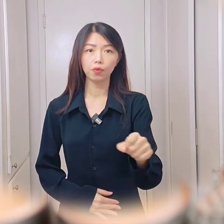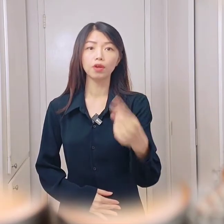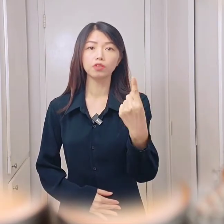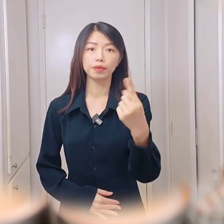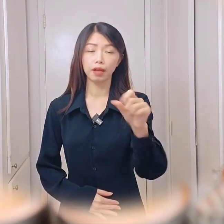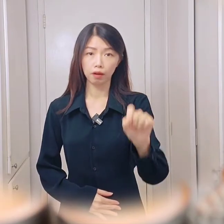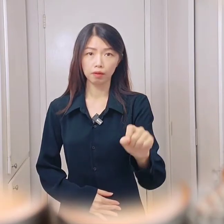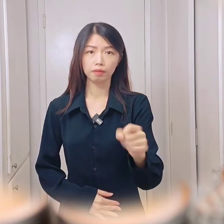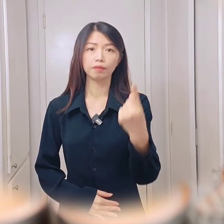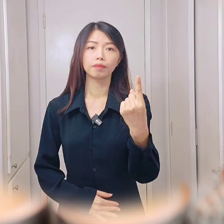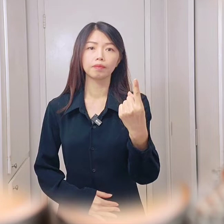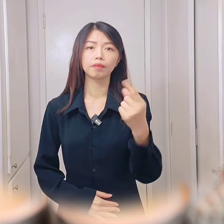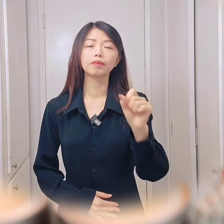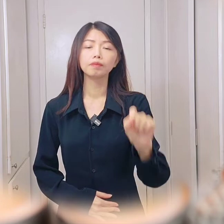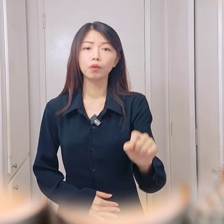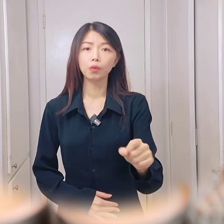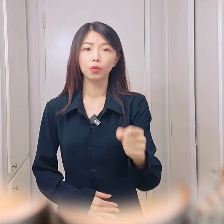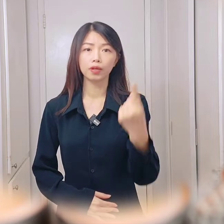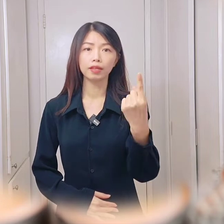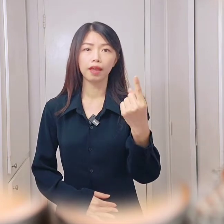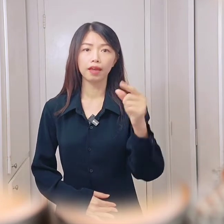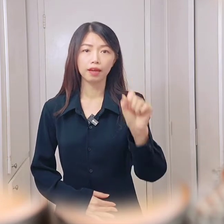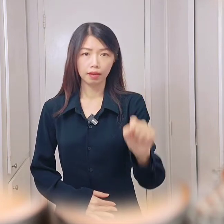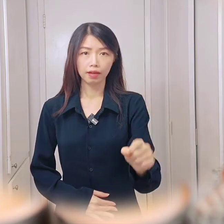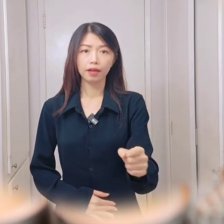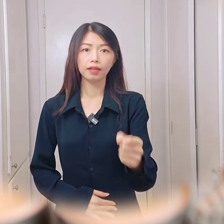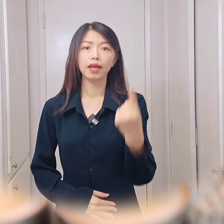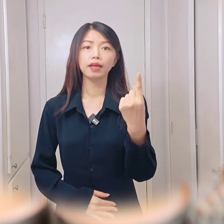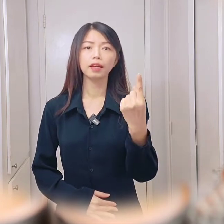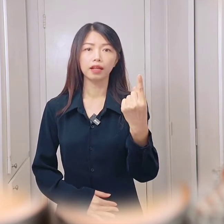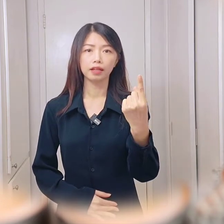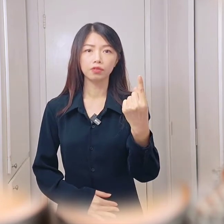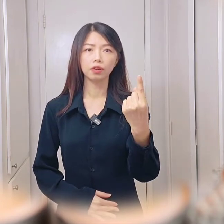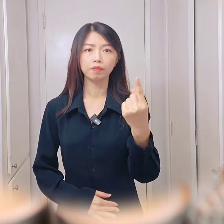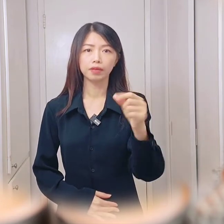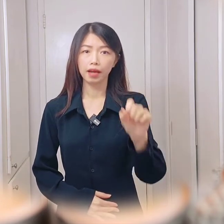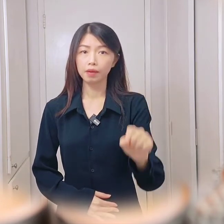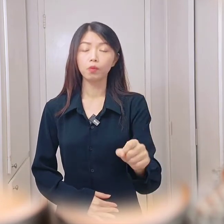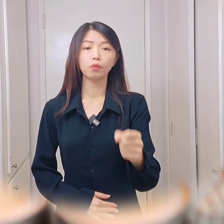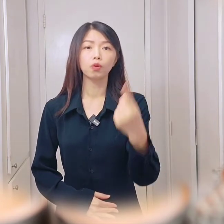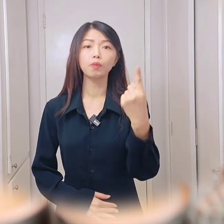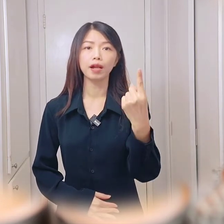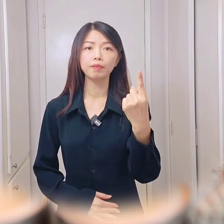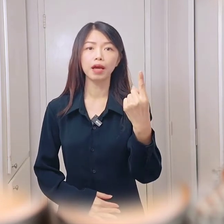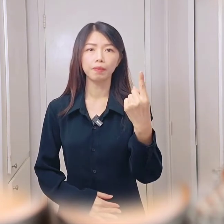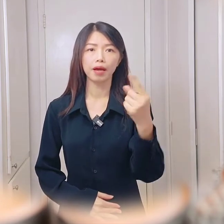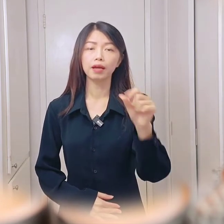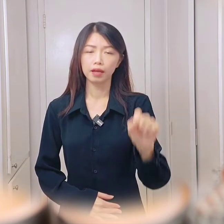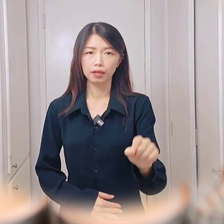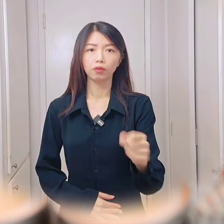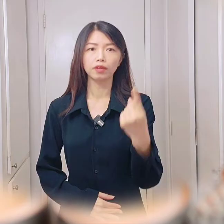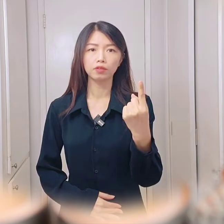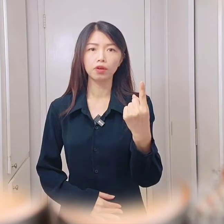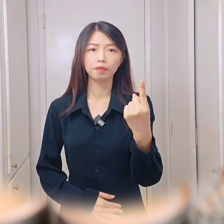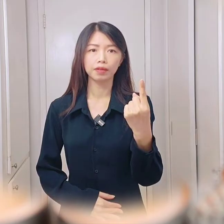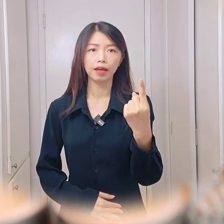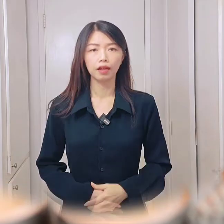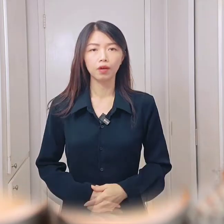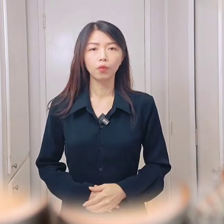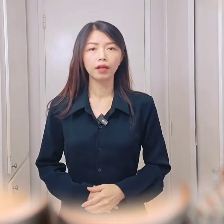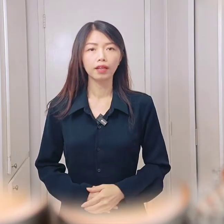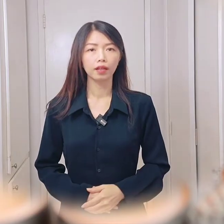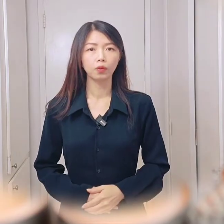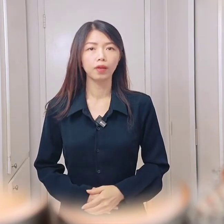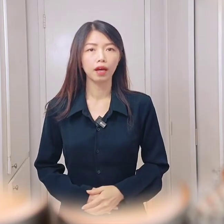검지만 위로 올려주시면 돼요. 뭐뭐로 인해 계기를 나타내는 수어입니다. 뭐뭐로 말미암아 이런 뜻의